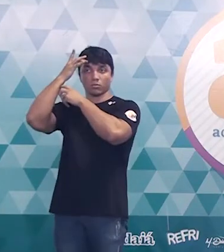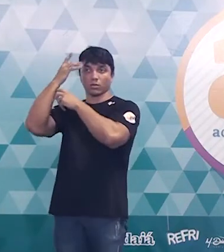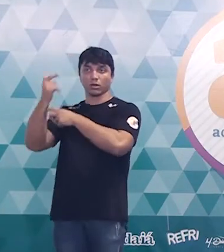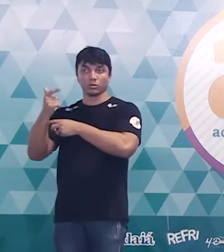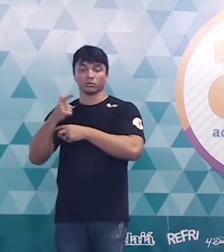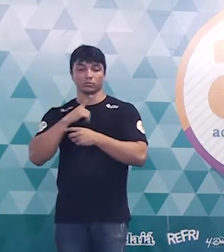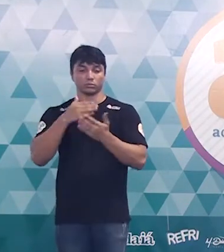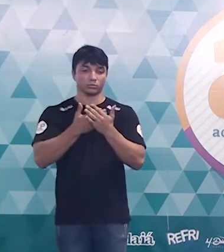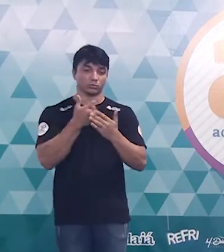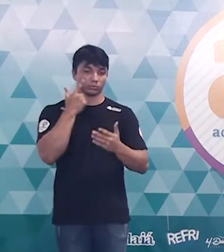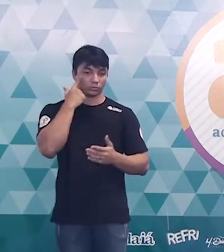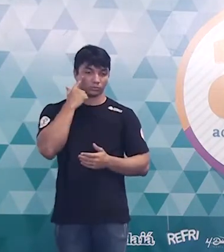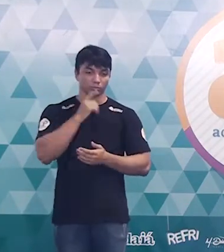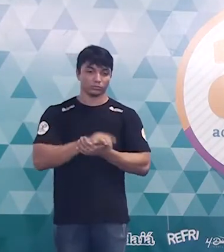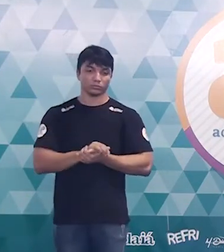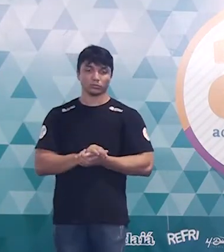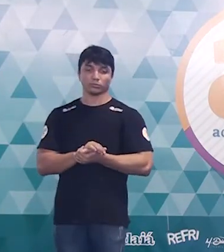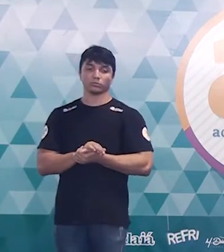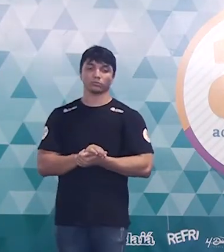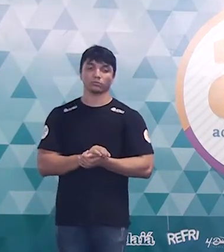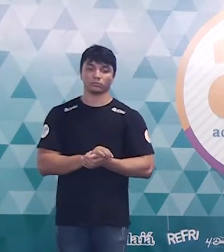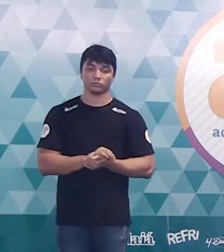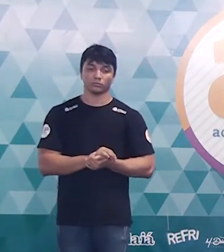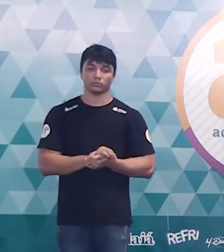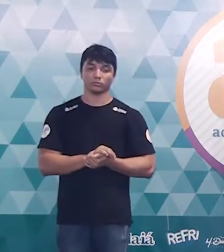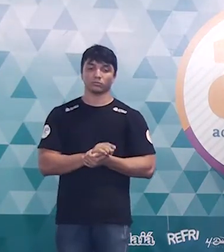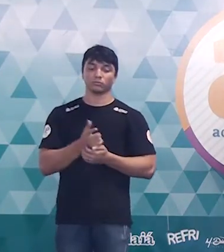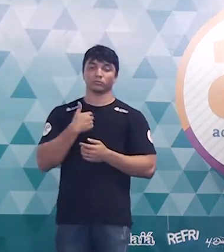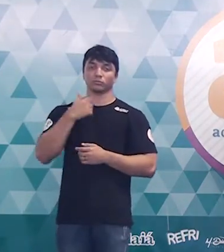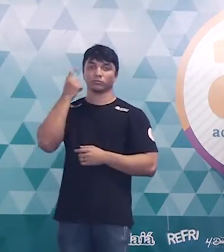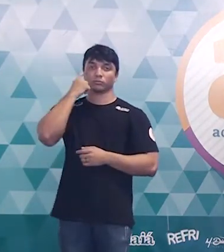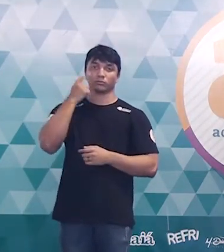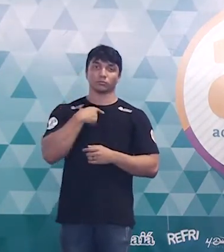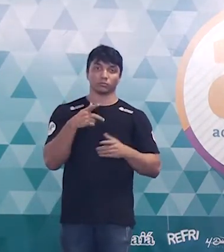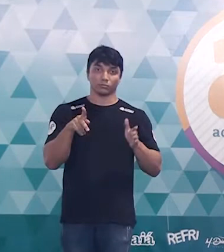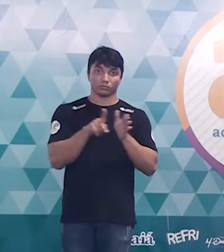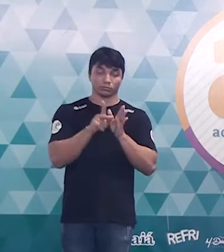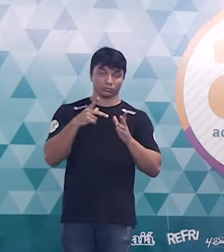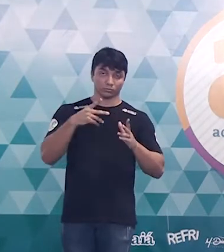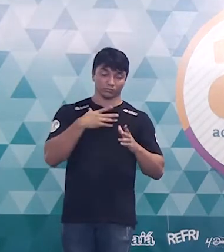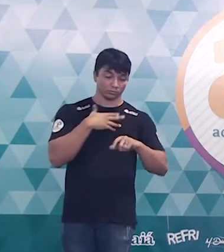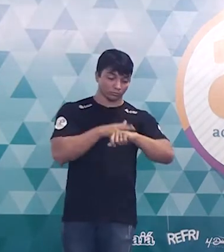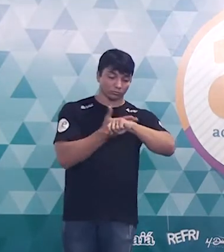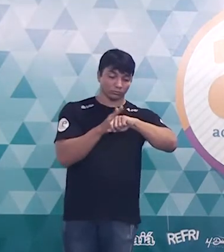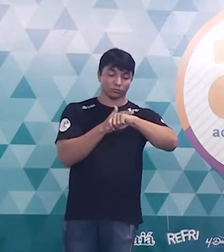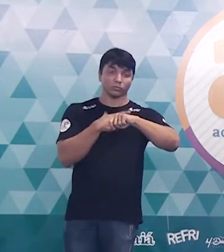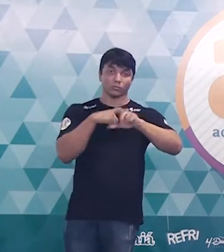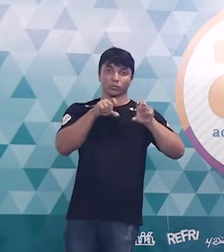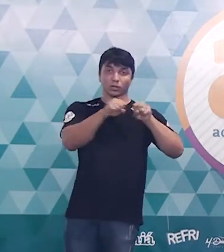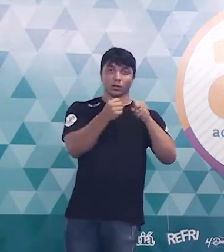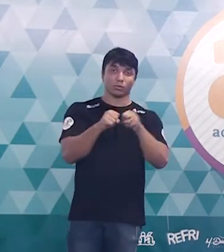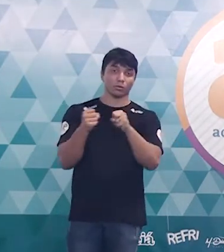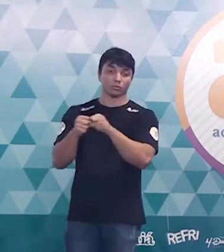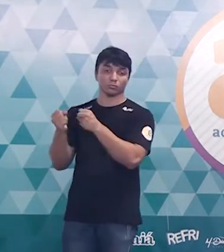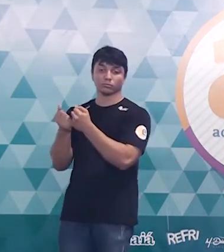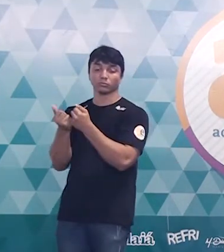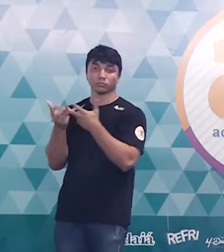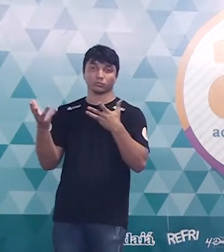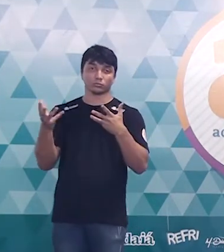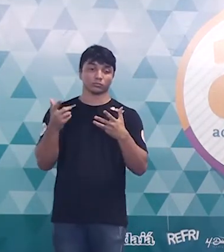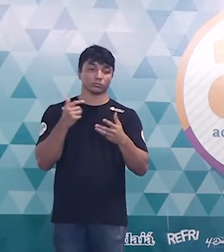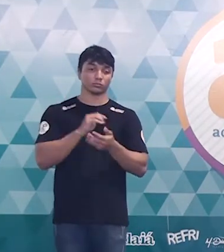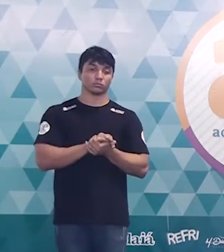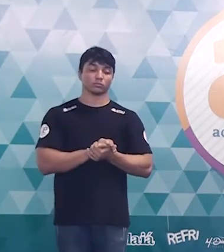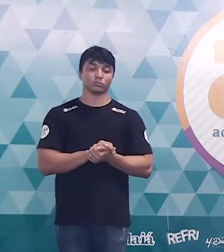amanhã ainda, olha só. Peguei a minha barra de chocolate, E vou quebrar em quantas partes?